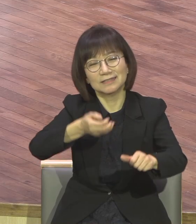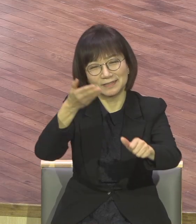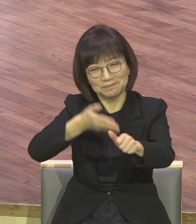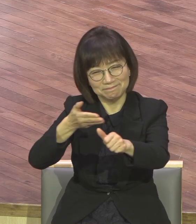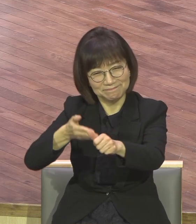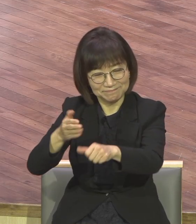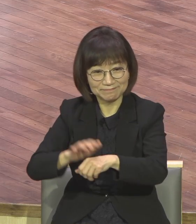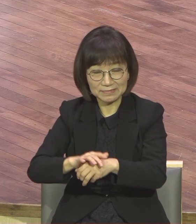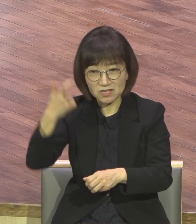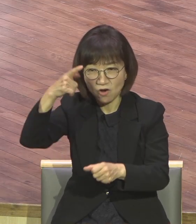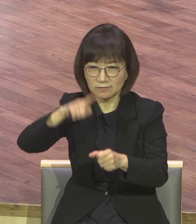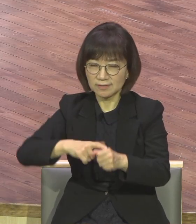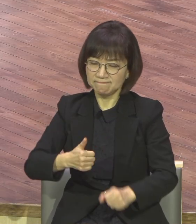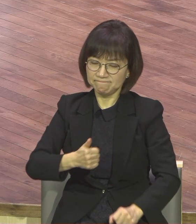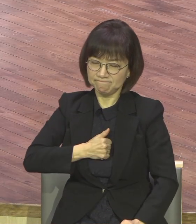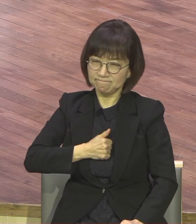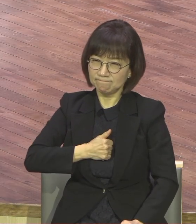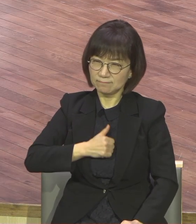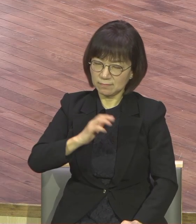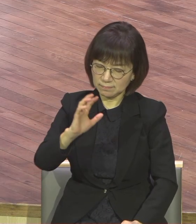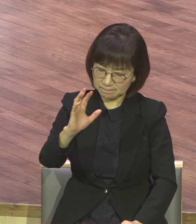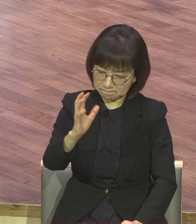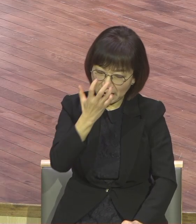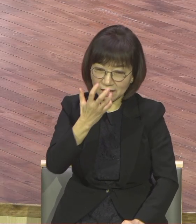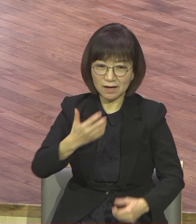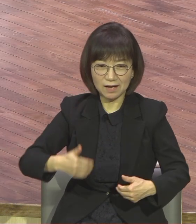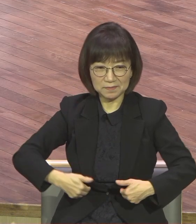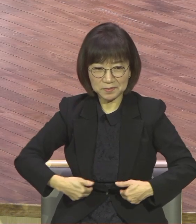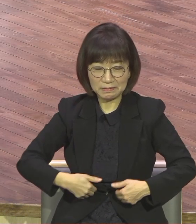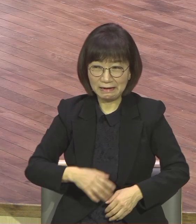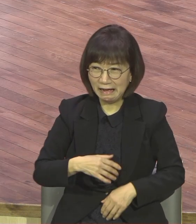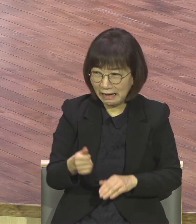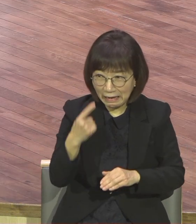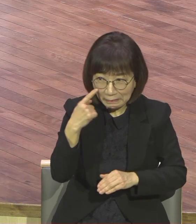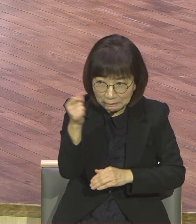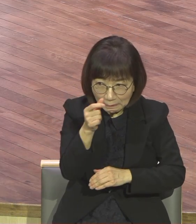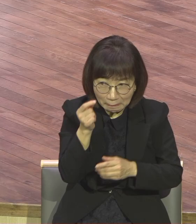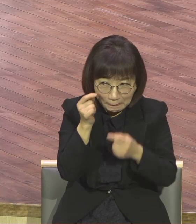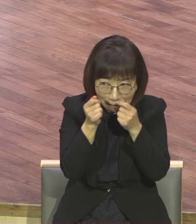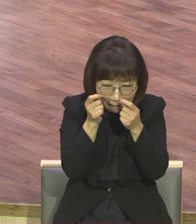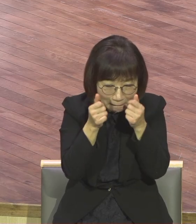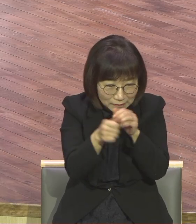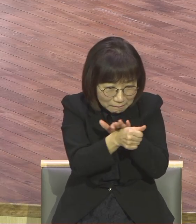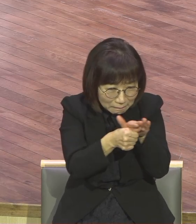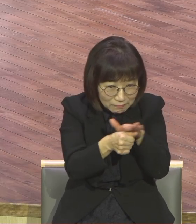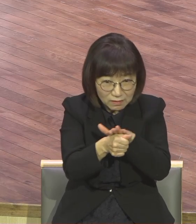정도 영적 자존감을 가져야지. 뭐가 비굴하게 삽니까? 세상에